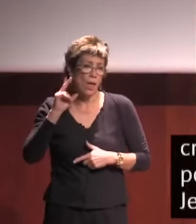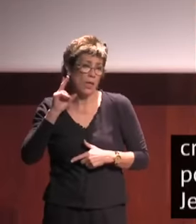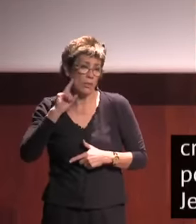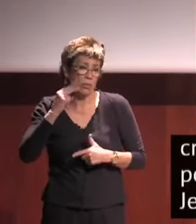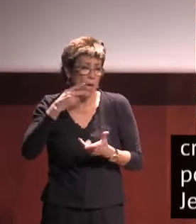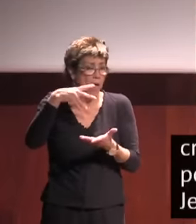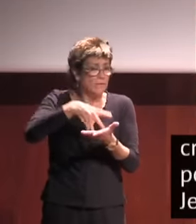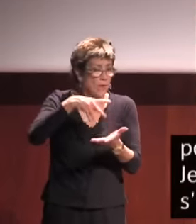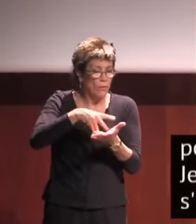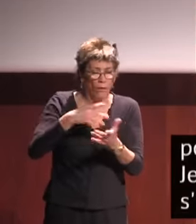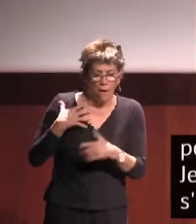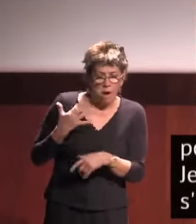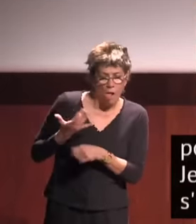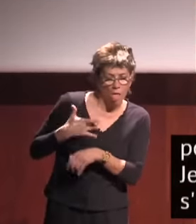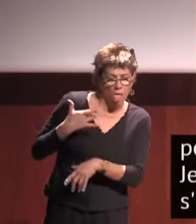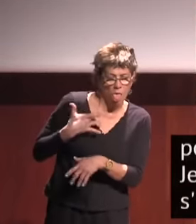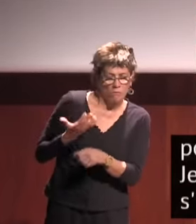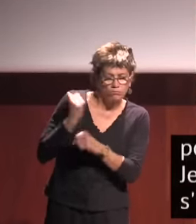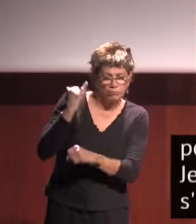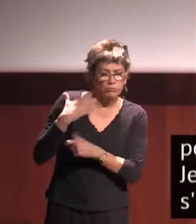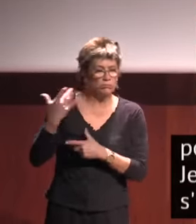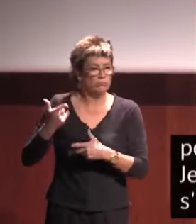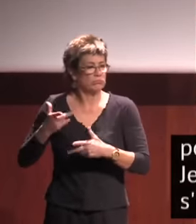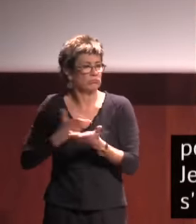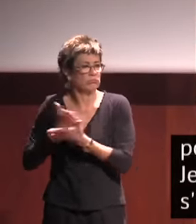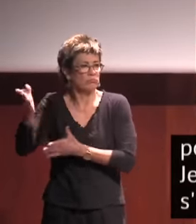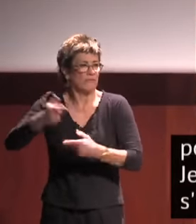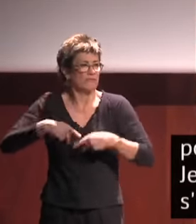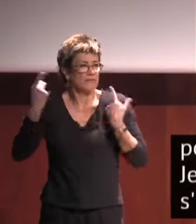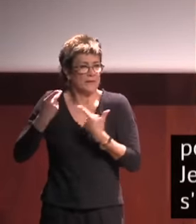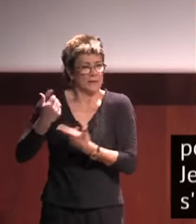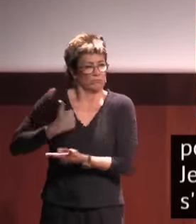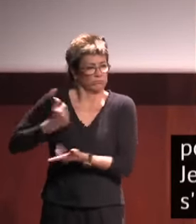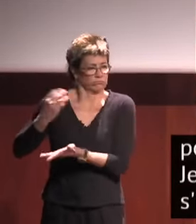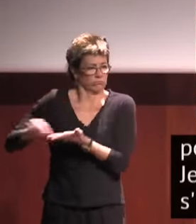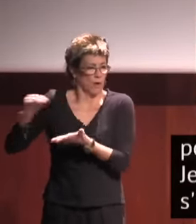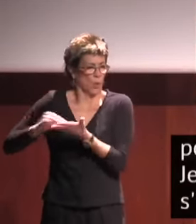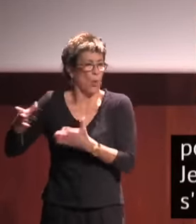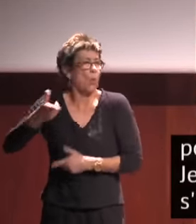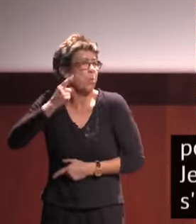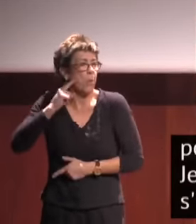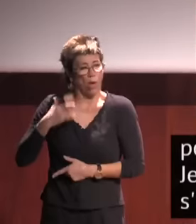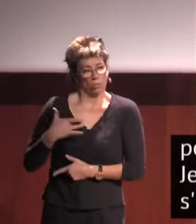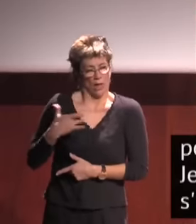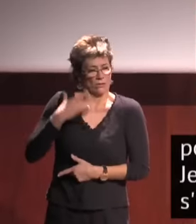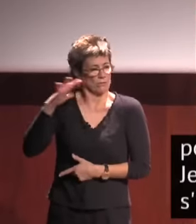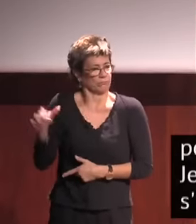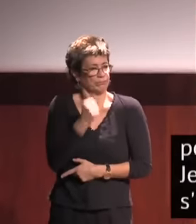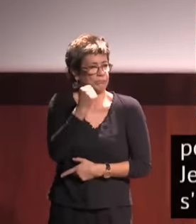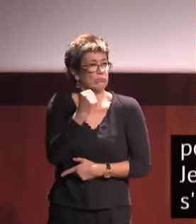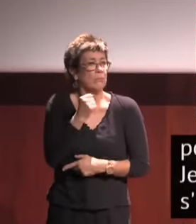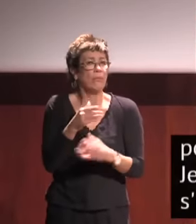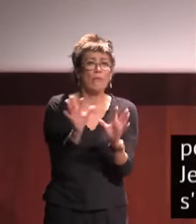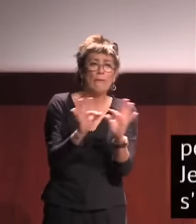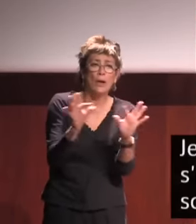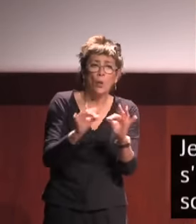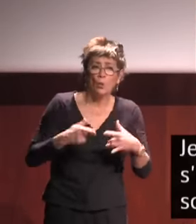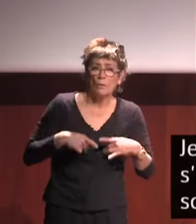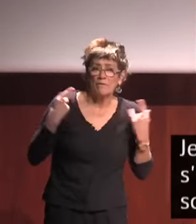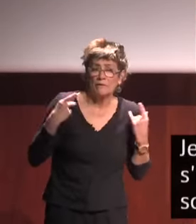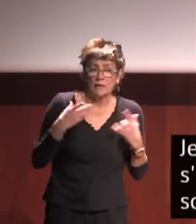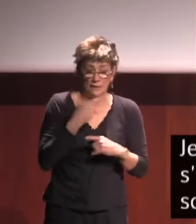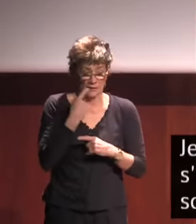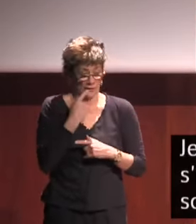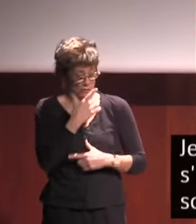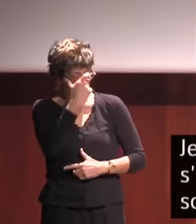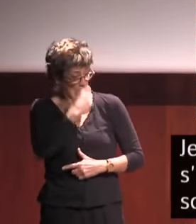aux autographies et plus largement aux récits de vie des personnes sourdes? Commençons par dire qu'un récit de vie est la relation qu'une personne